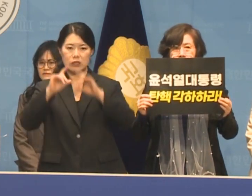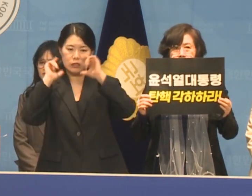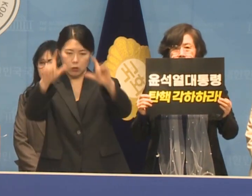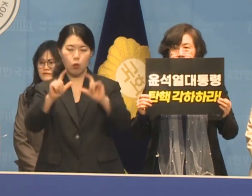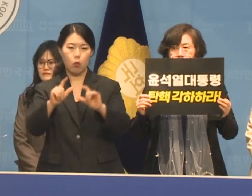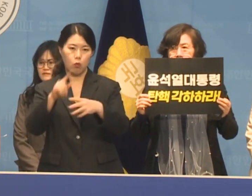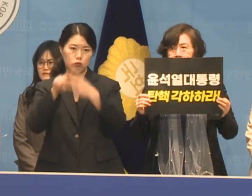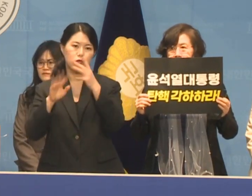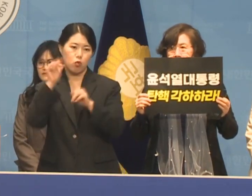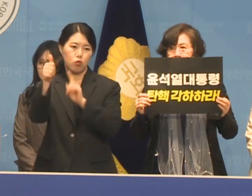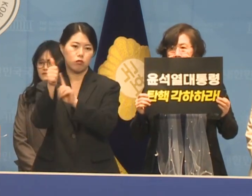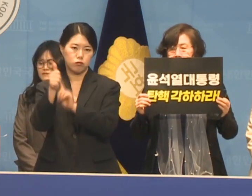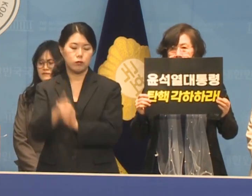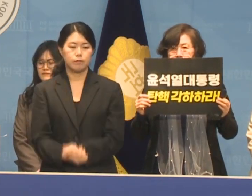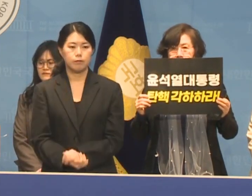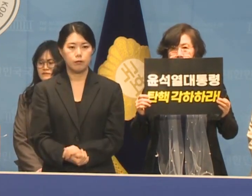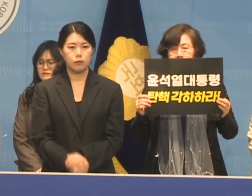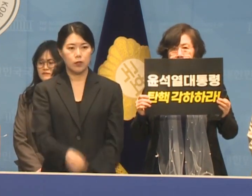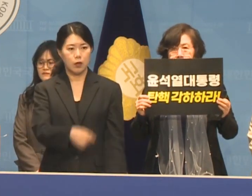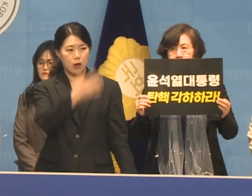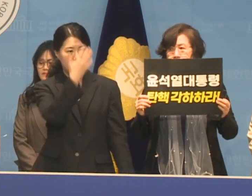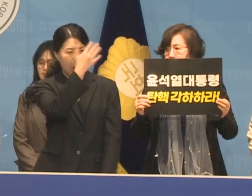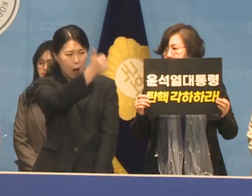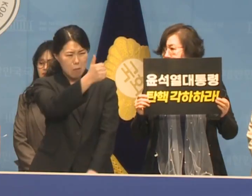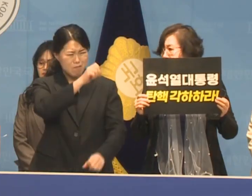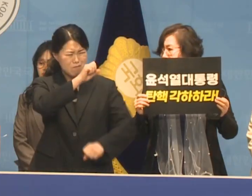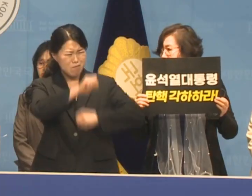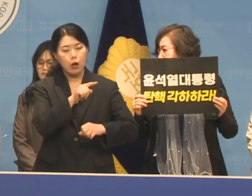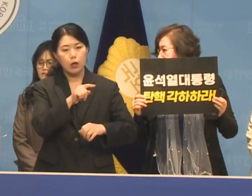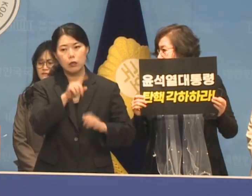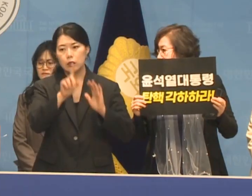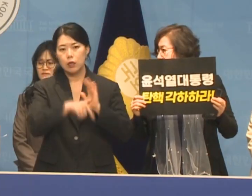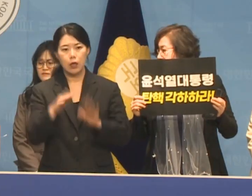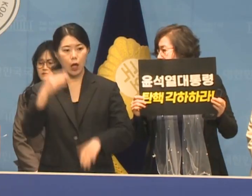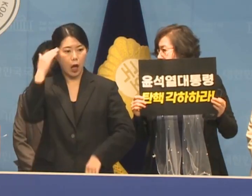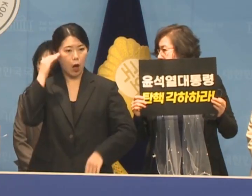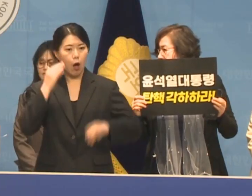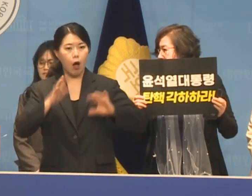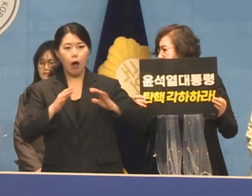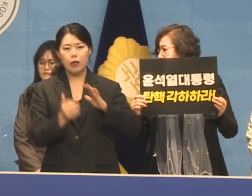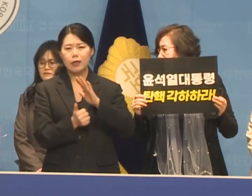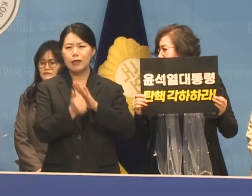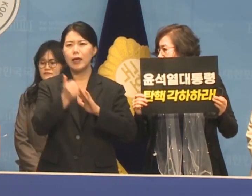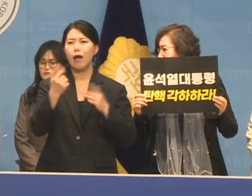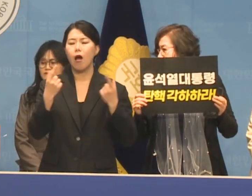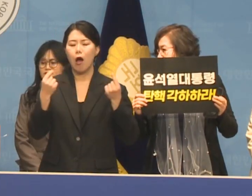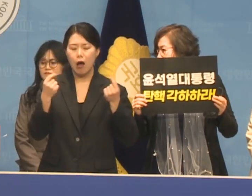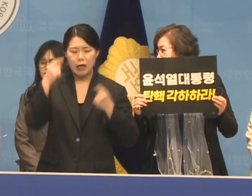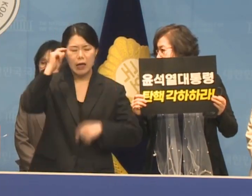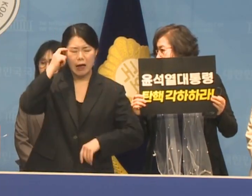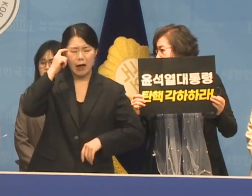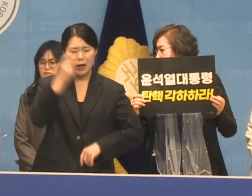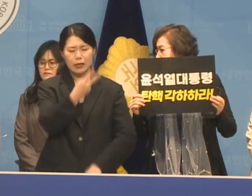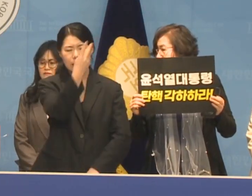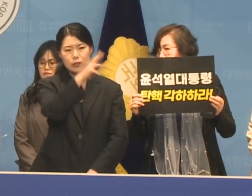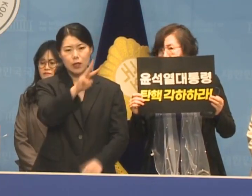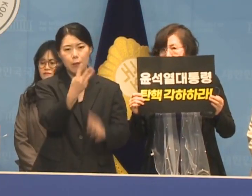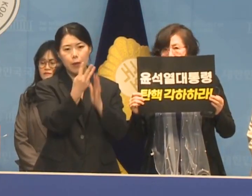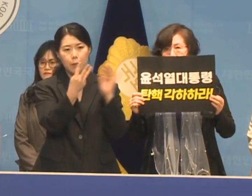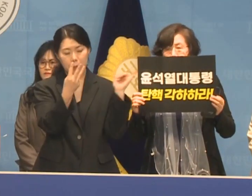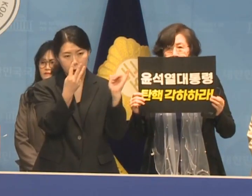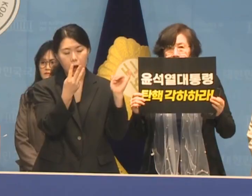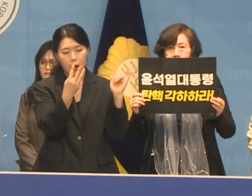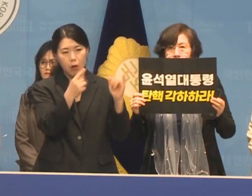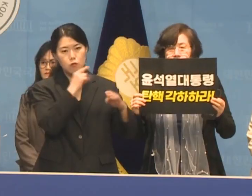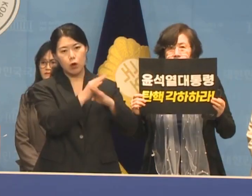지정하셨습니다. 김정은 폭정화에 대한민국을 시대로 생각하는 2,300만 북한 동포들에게